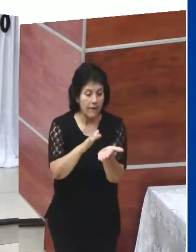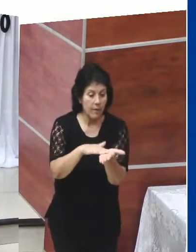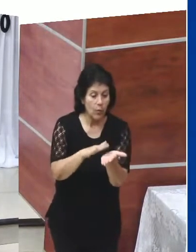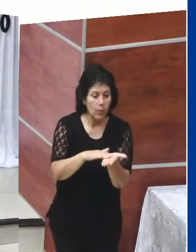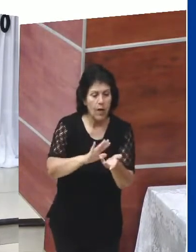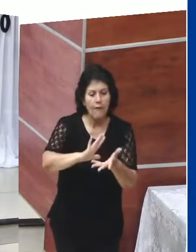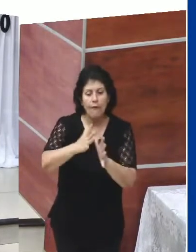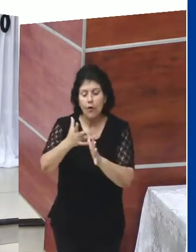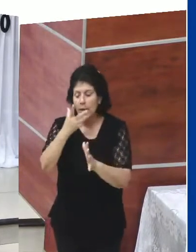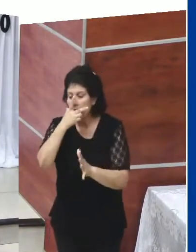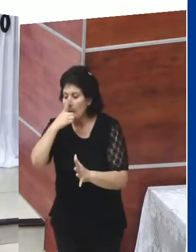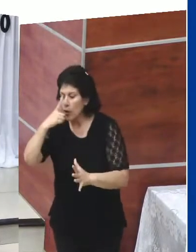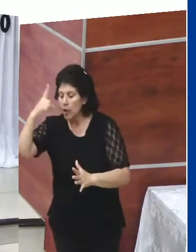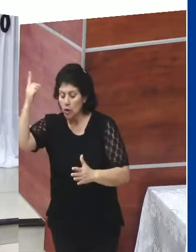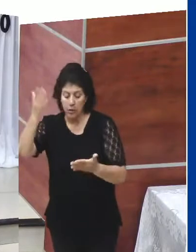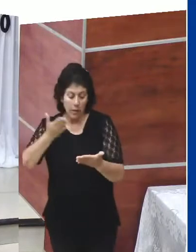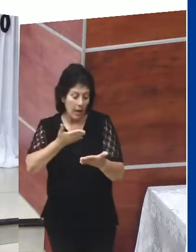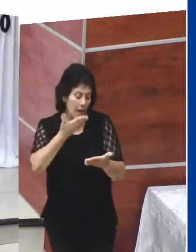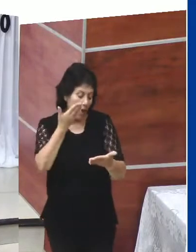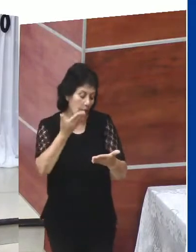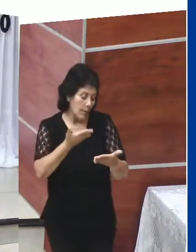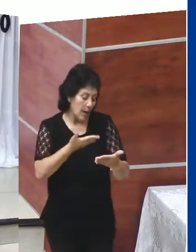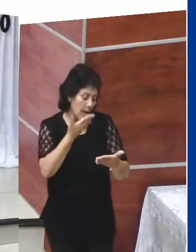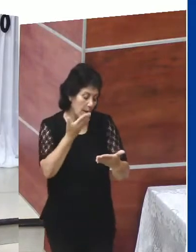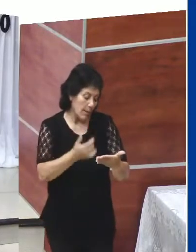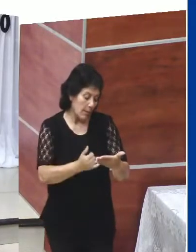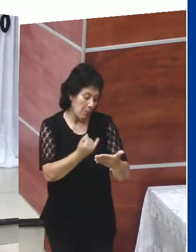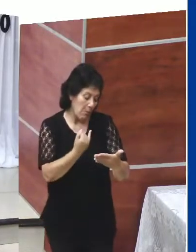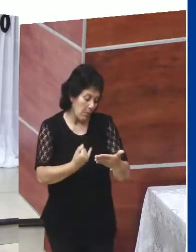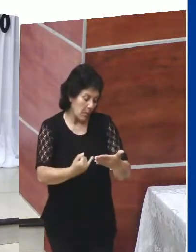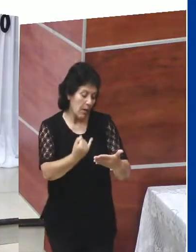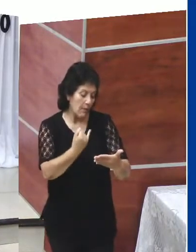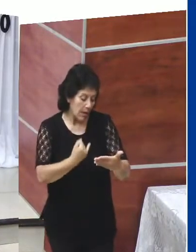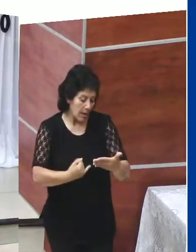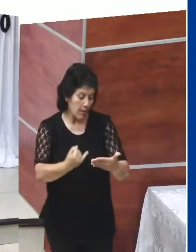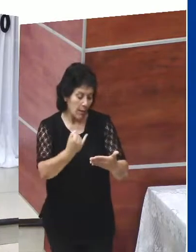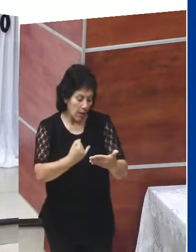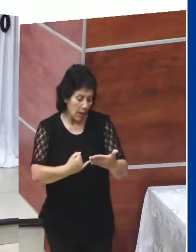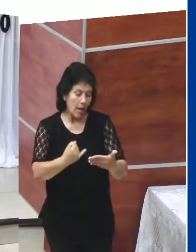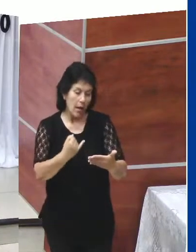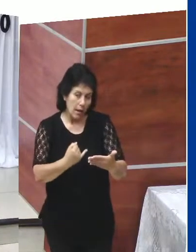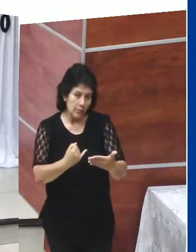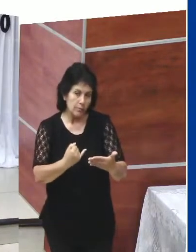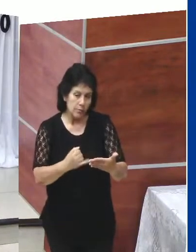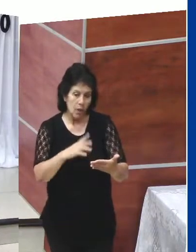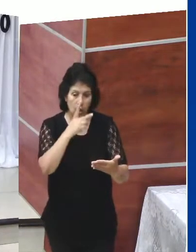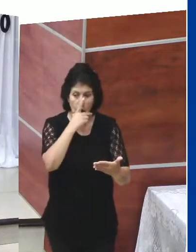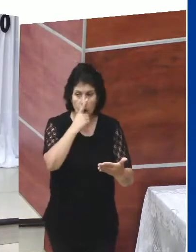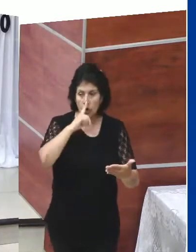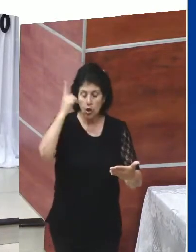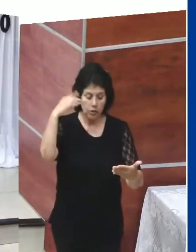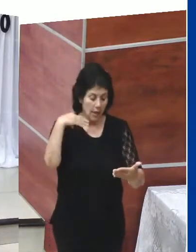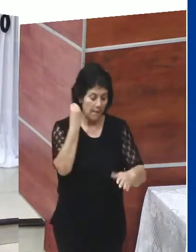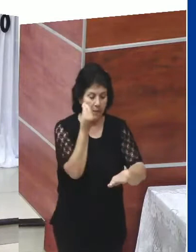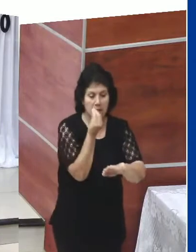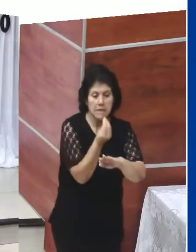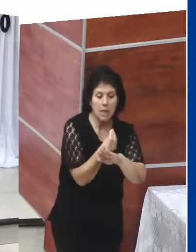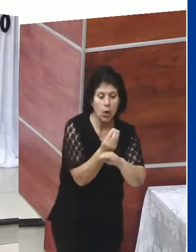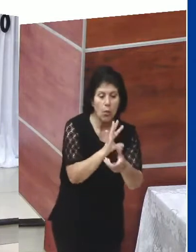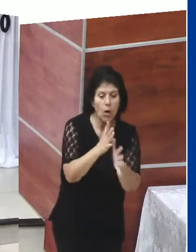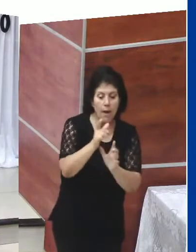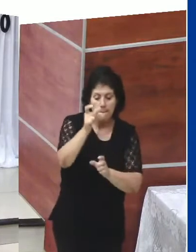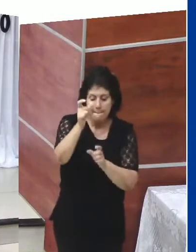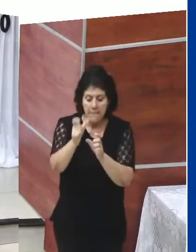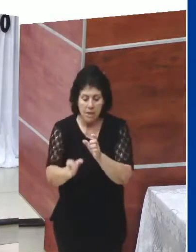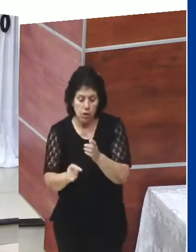Dios habla del mismo. Dios se presenta como un Dios que se encarna en un hombre. Dios se